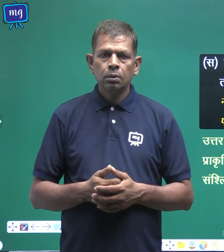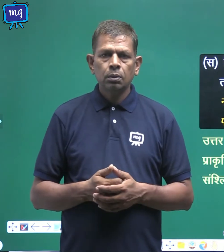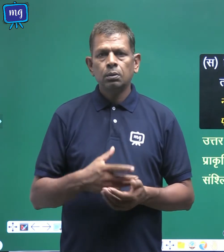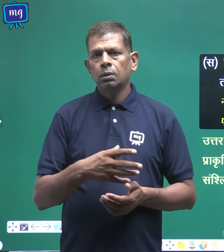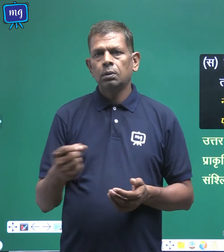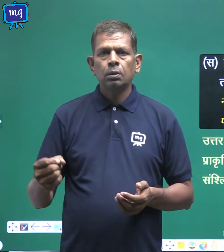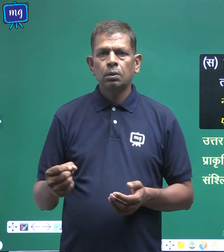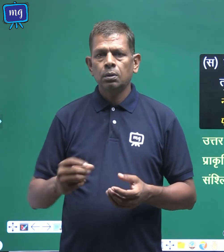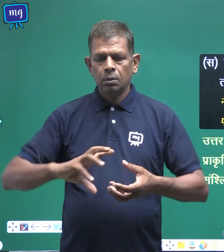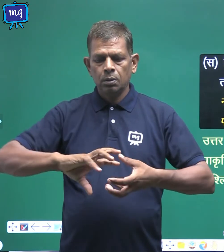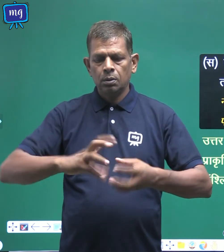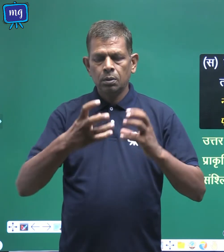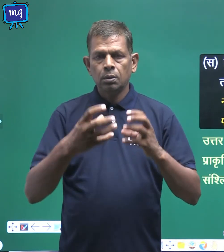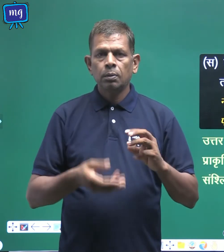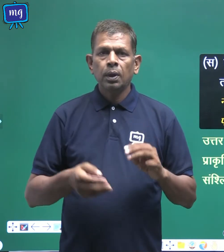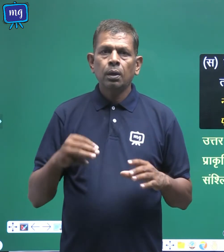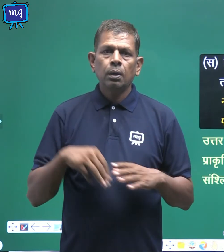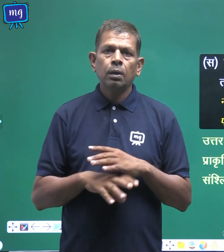तथा संश्लिष्ट में